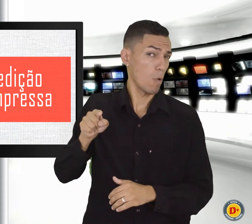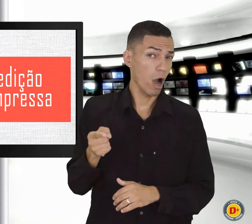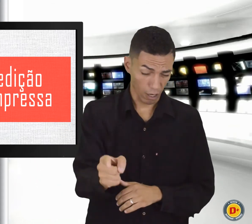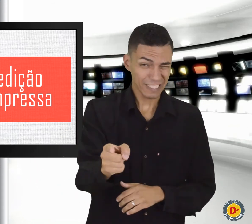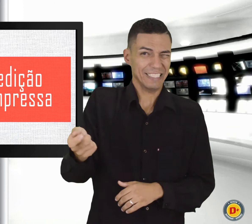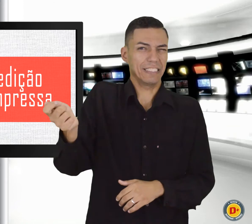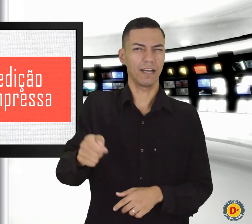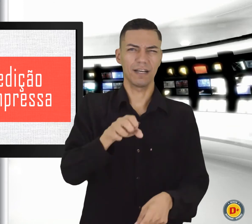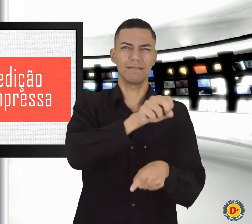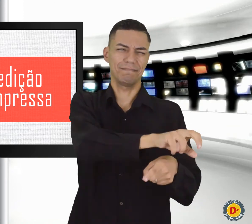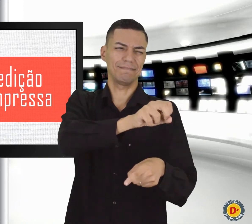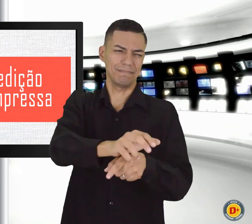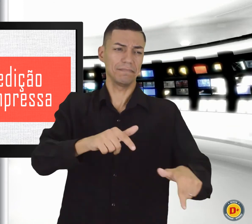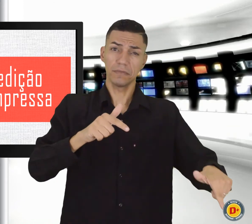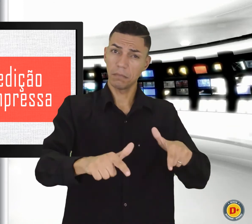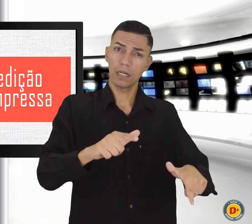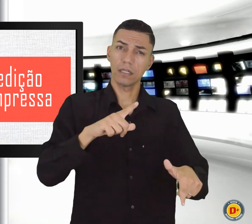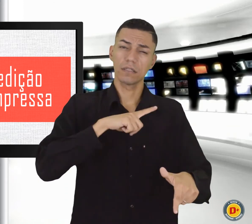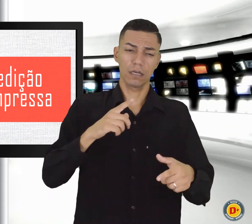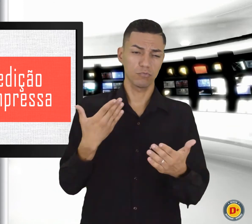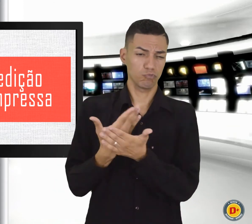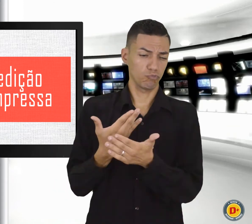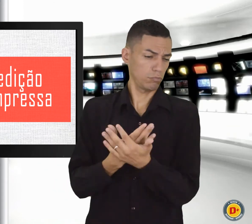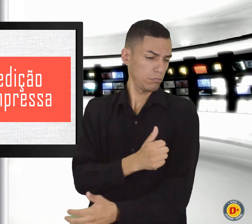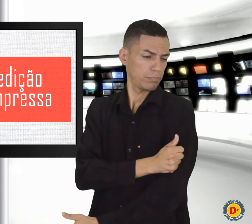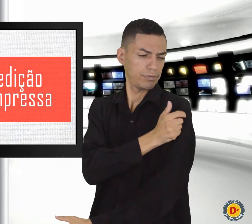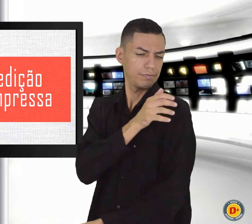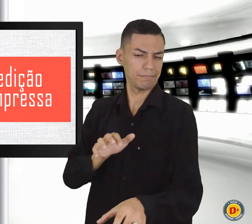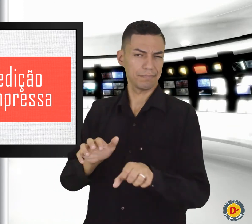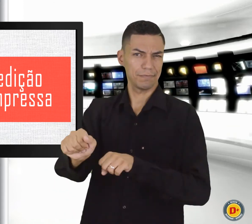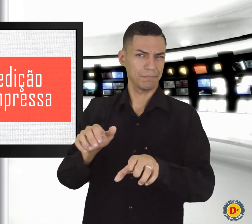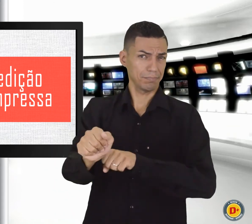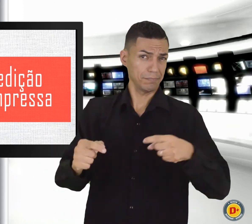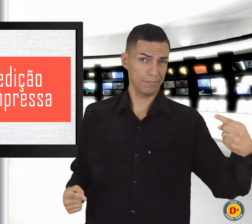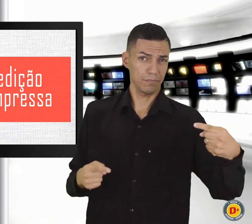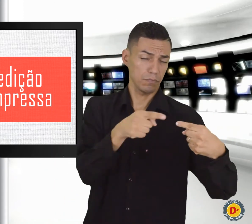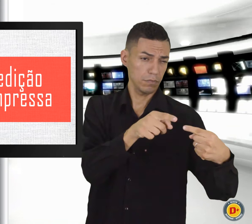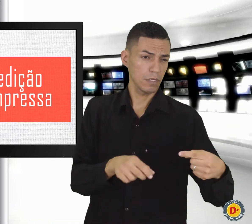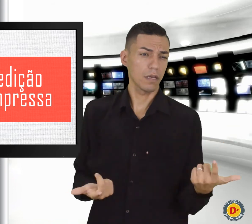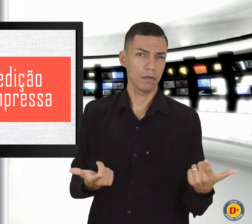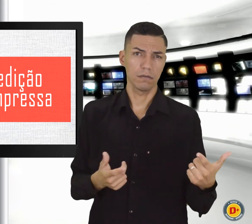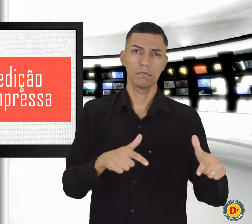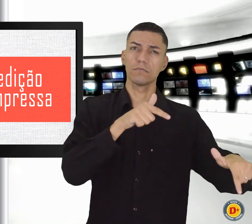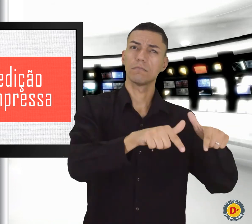compatível, qualificação profissional requerida e estarem com a situação estabilizada em